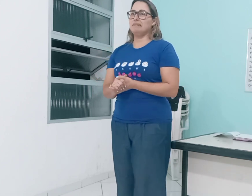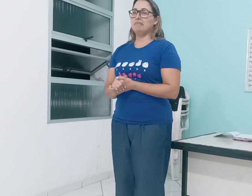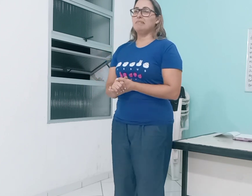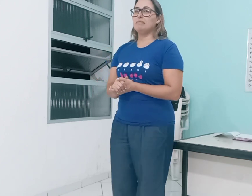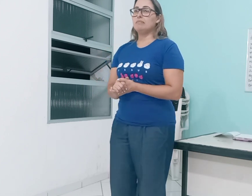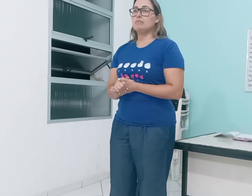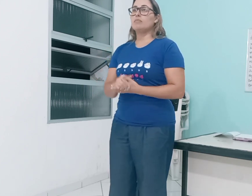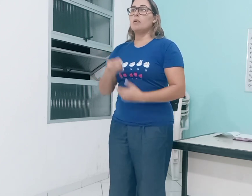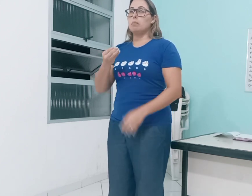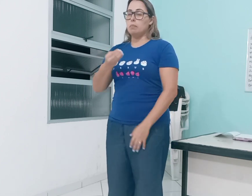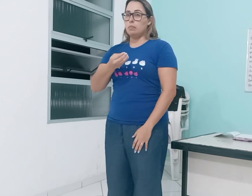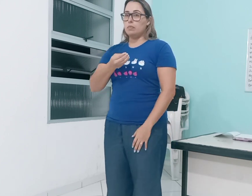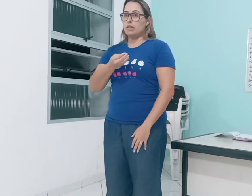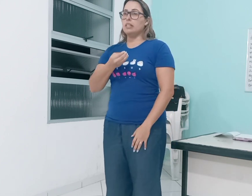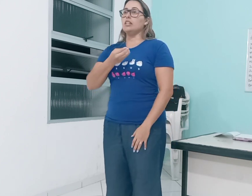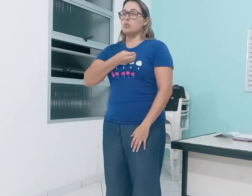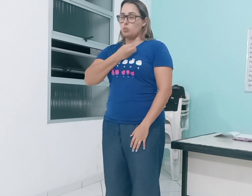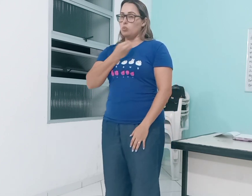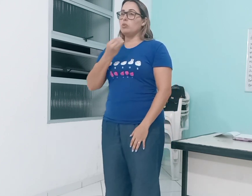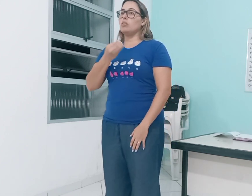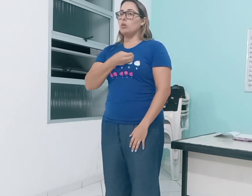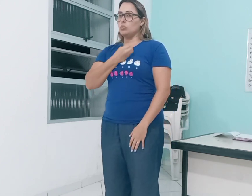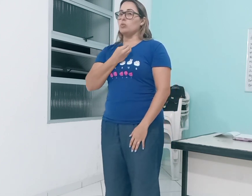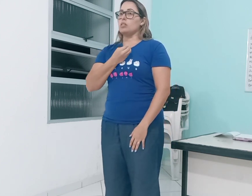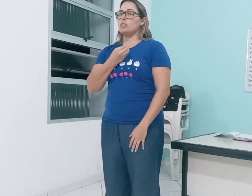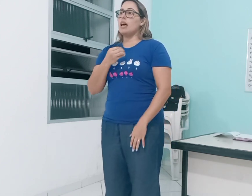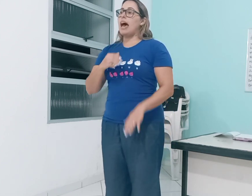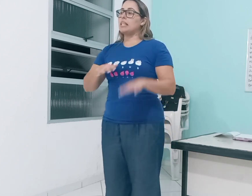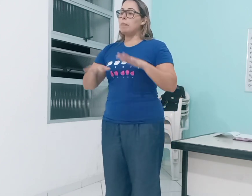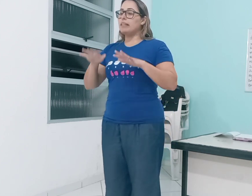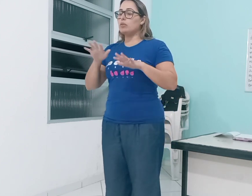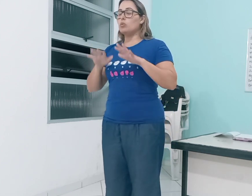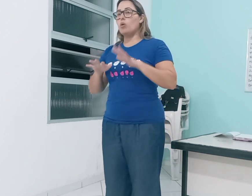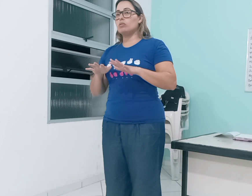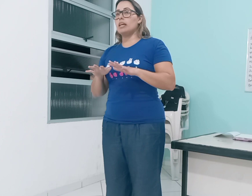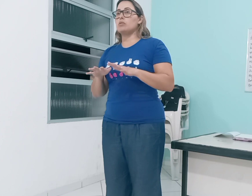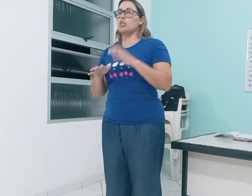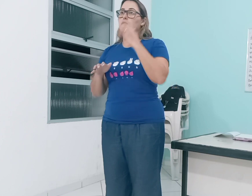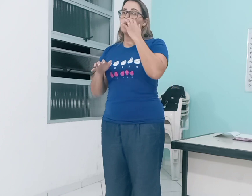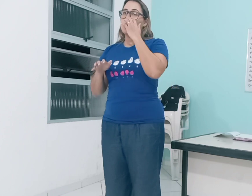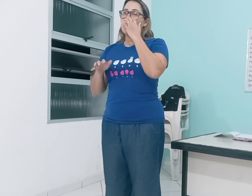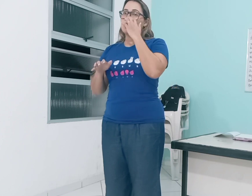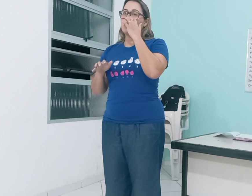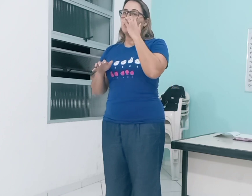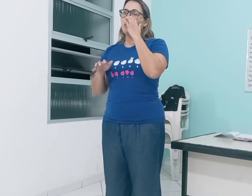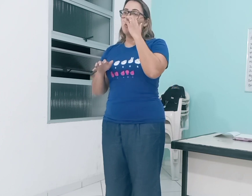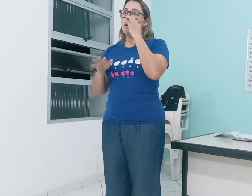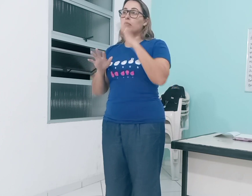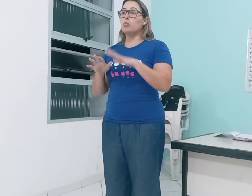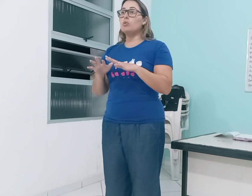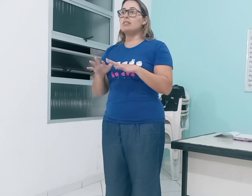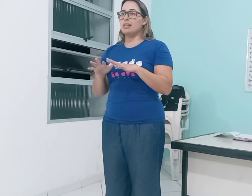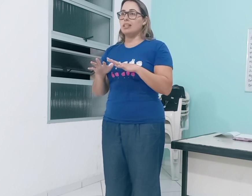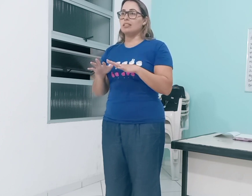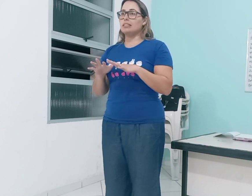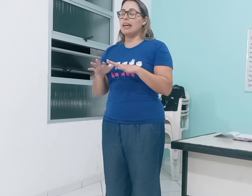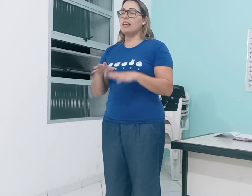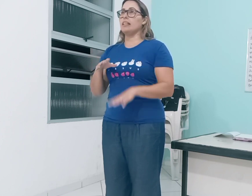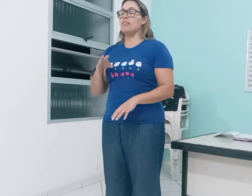Só uma ou duas. Isso, uma ou duas. Aí dependendo do contexto, se for uma música, né, que está